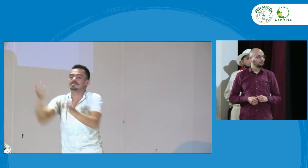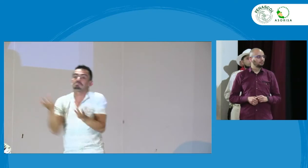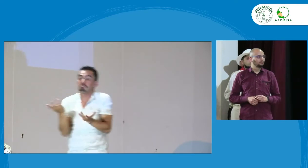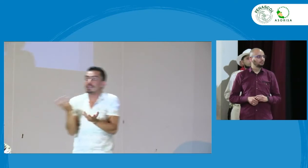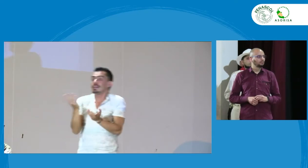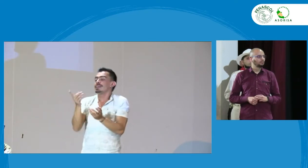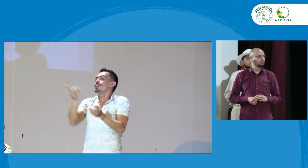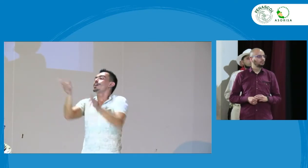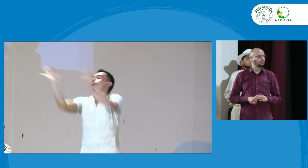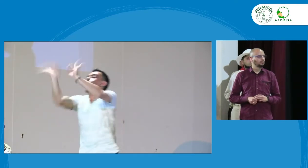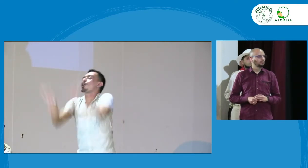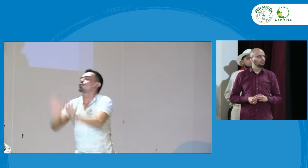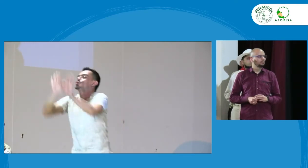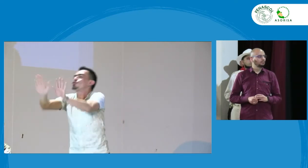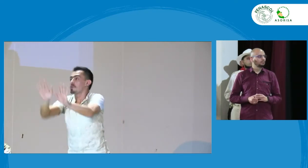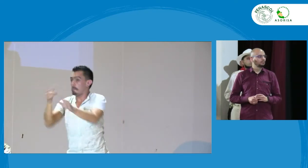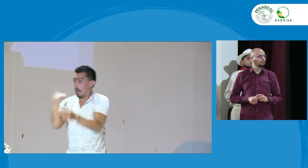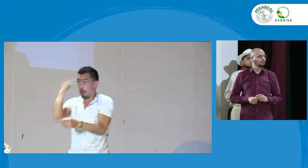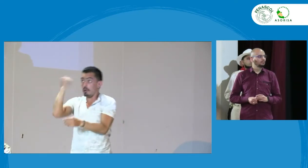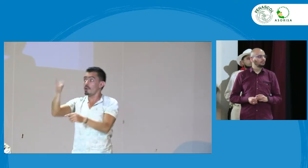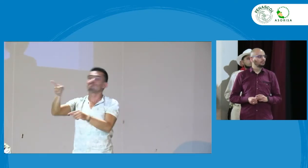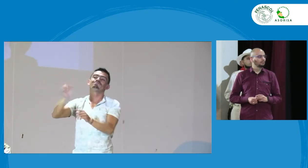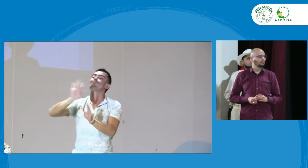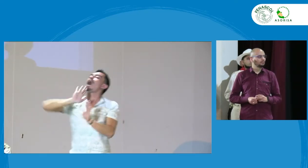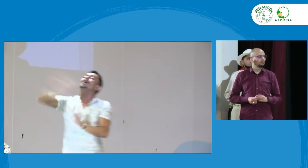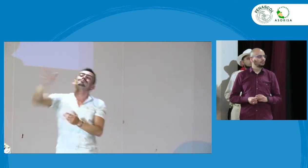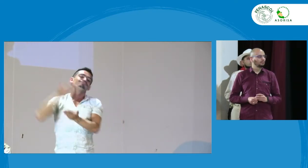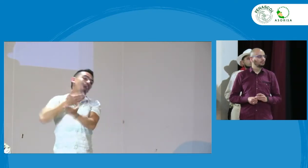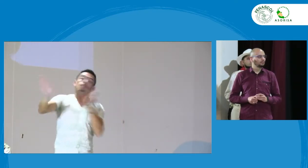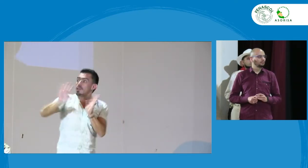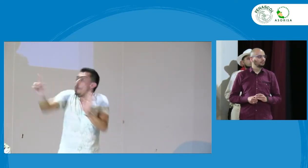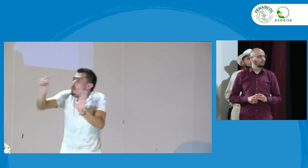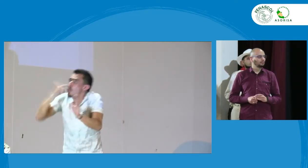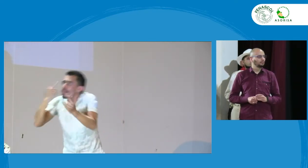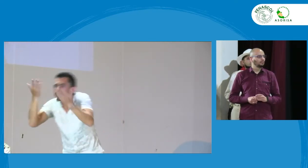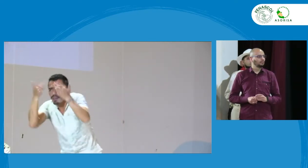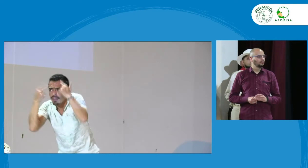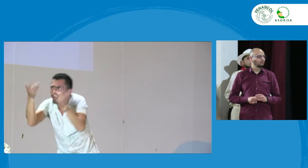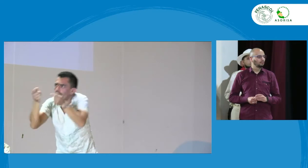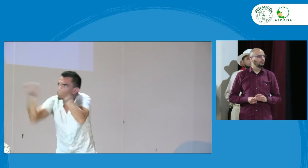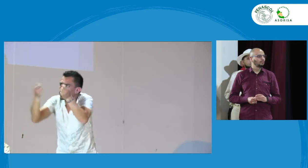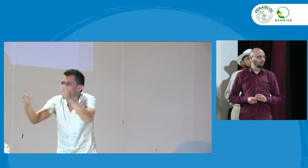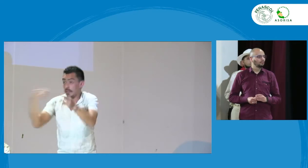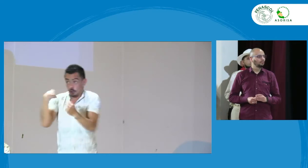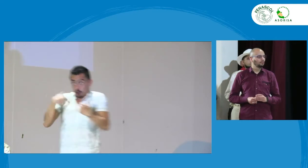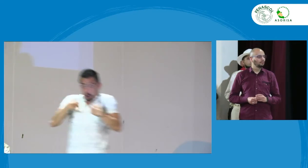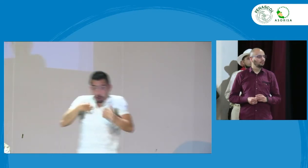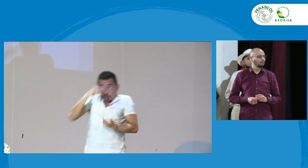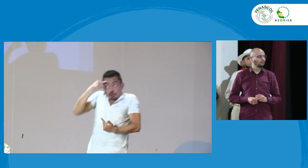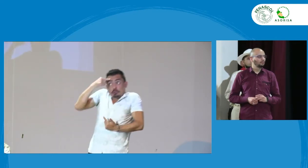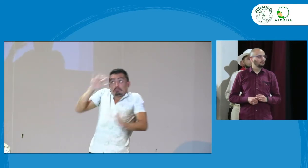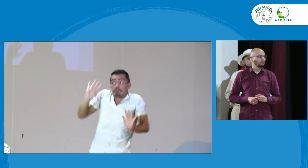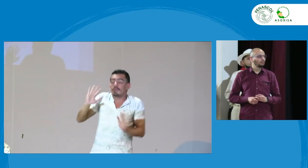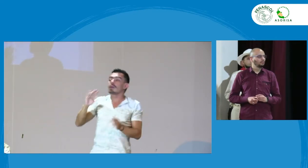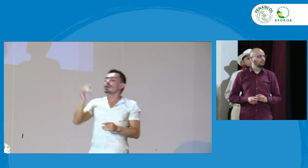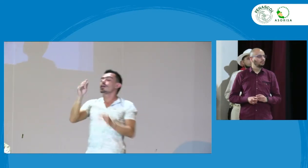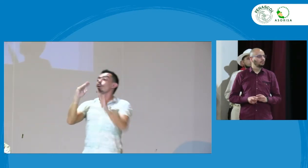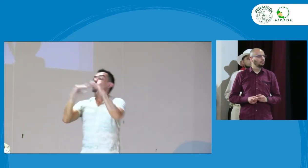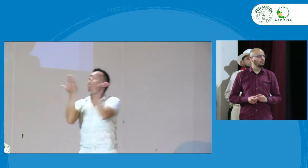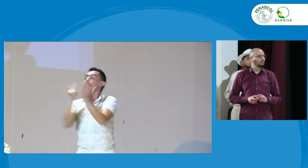relacionado con una fundación y trabajan allí pero esa es la forma de organización propia del ICAL pero entonces al interior del instituto pues deben